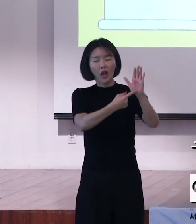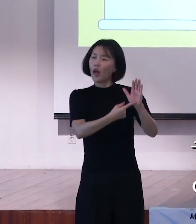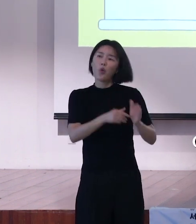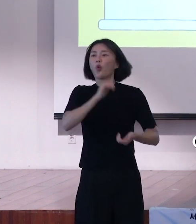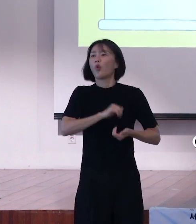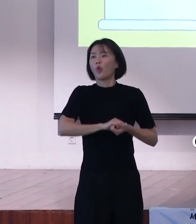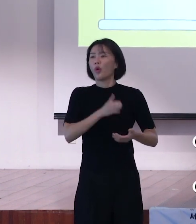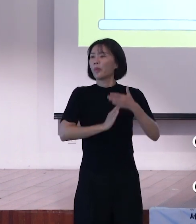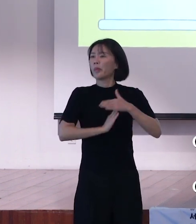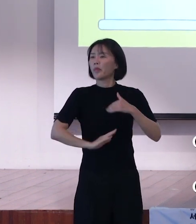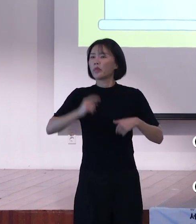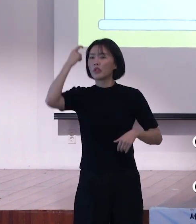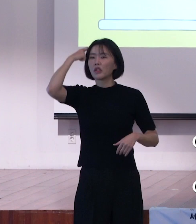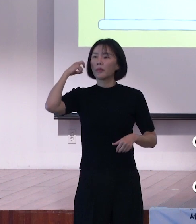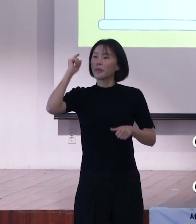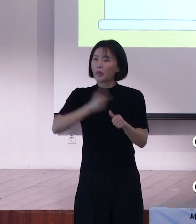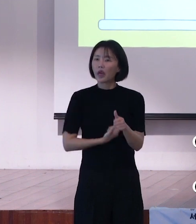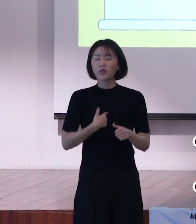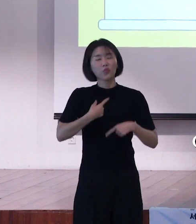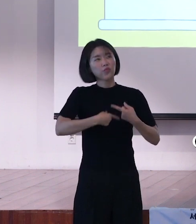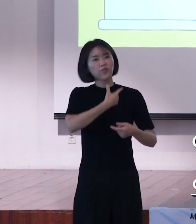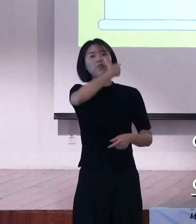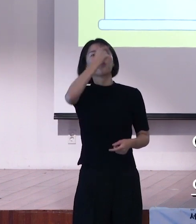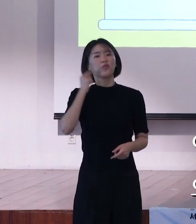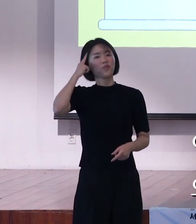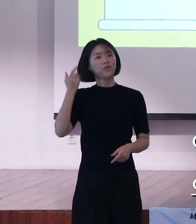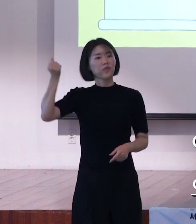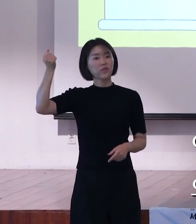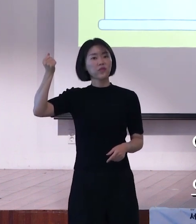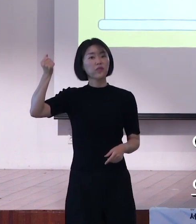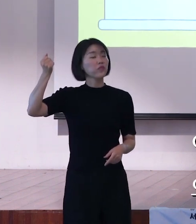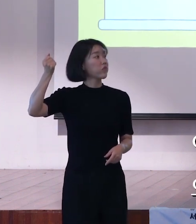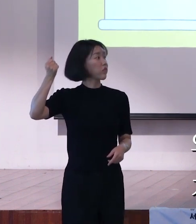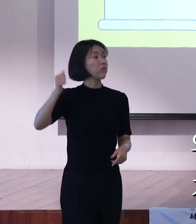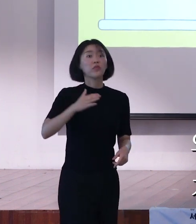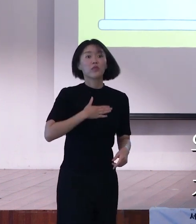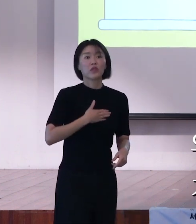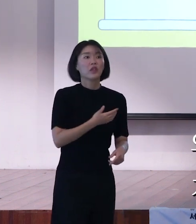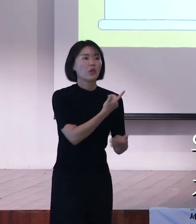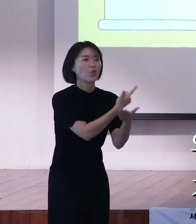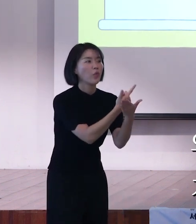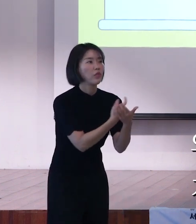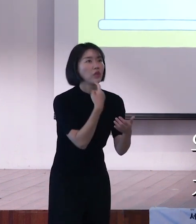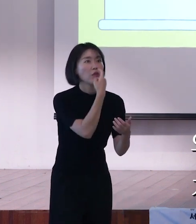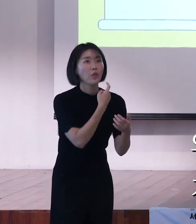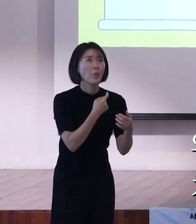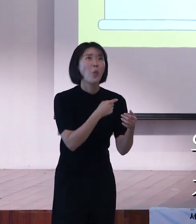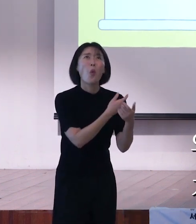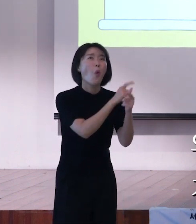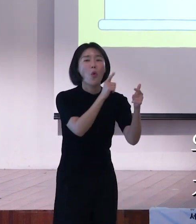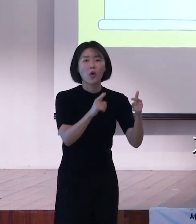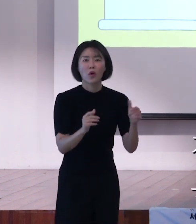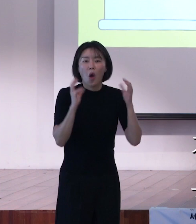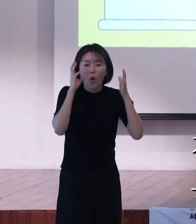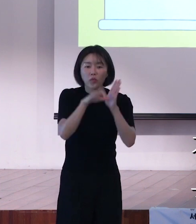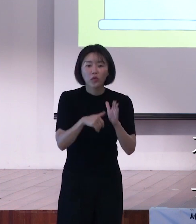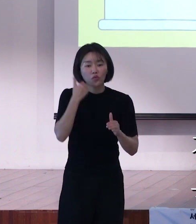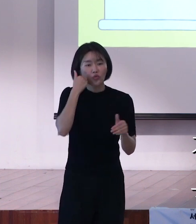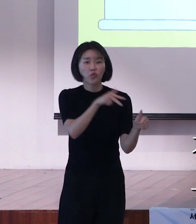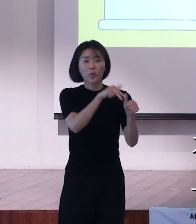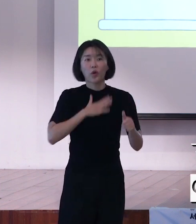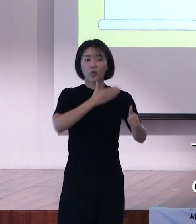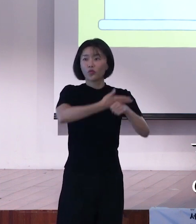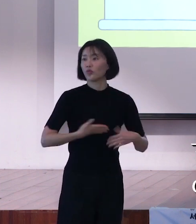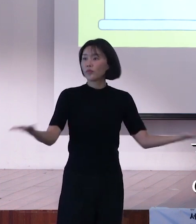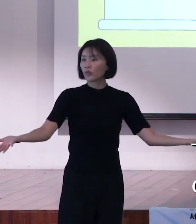생각을 했거든요. 왜냐면 저는 이런 이야기들, 이런 내용들을 어렸을 때는 알지 못했기 때문에 그런